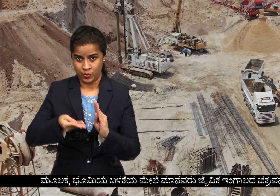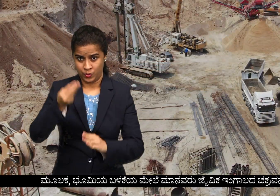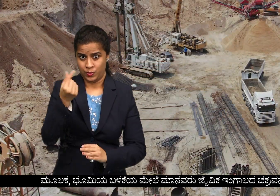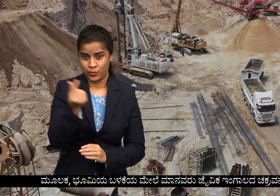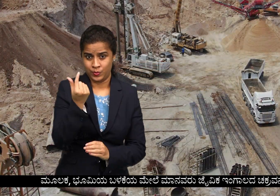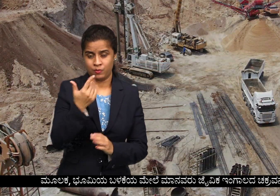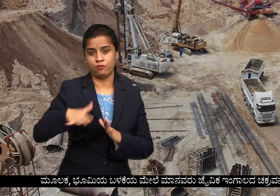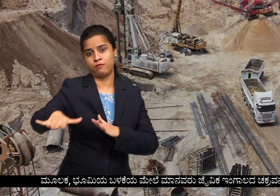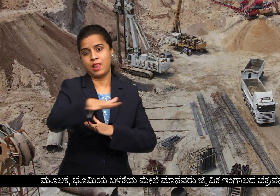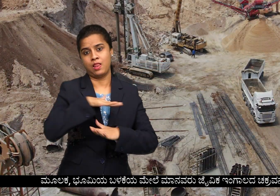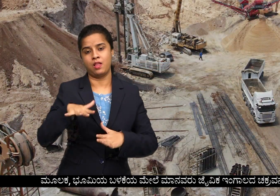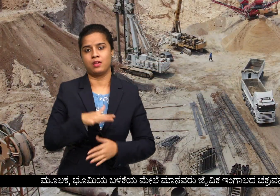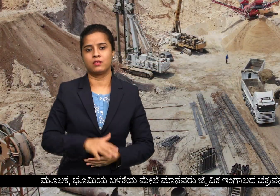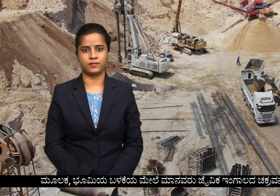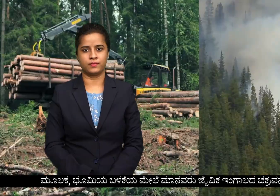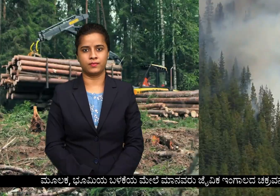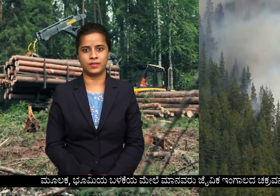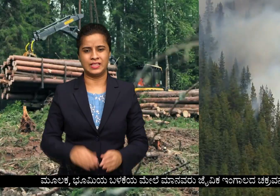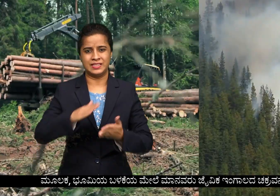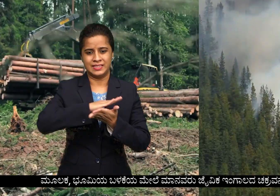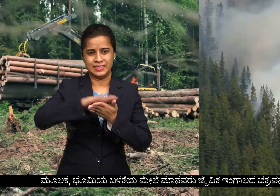ಇಂಗಾಲದ ಚಕ್ರವನ್ನು ಬದಲಿಸಿದ್ದಾರೆ.